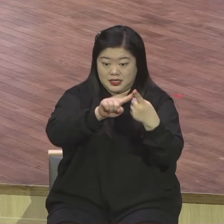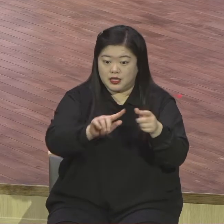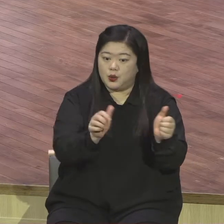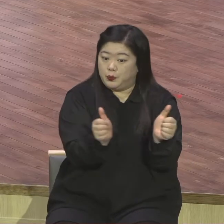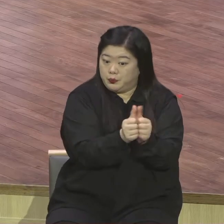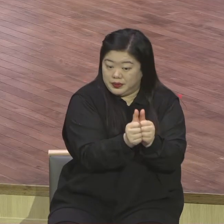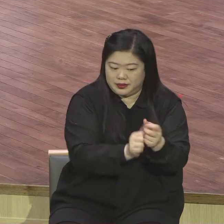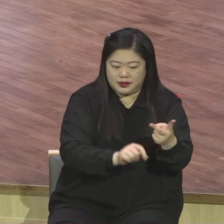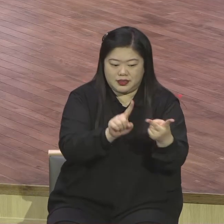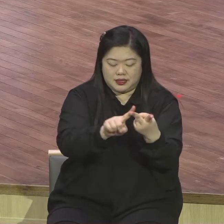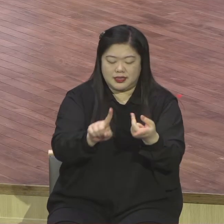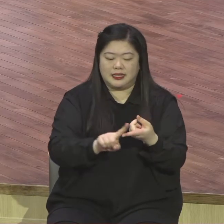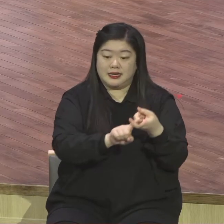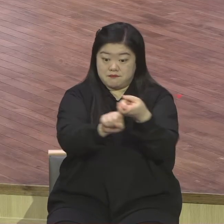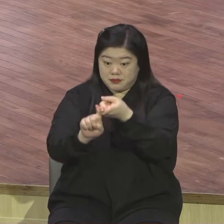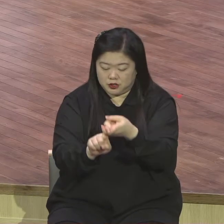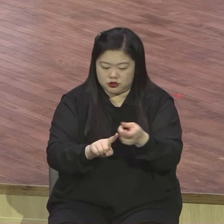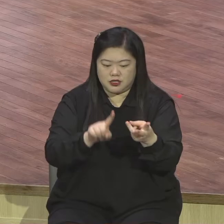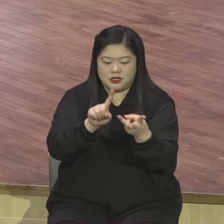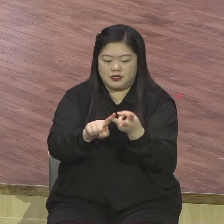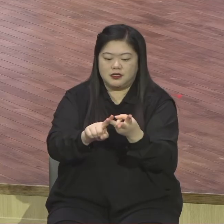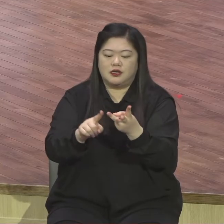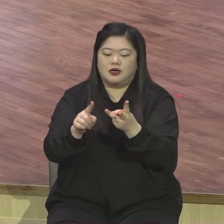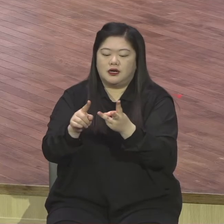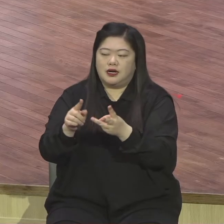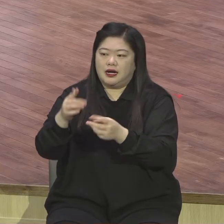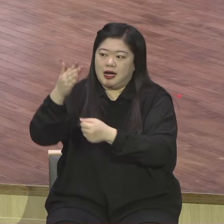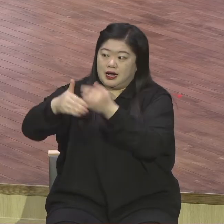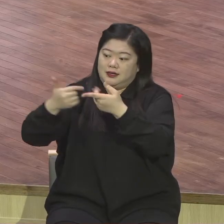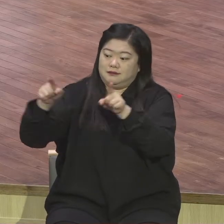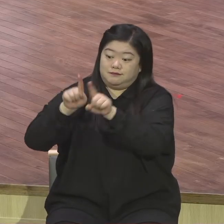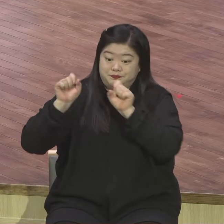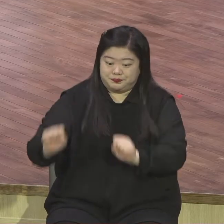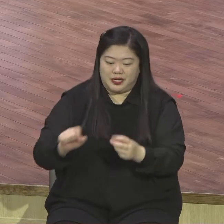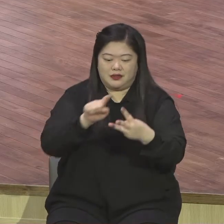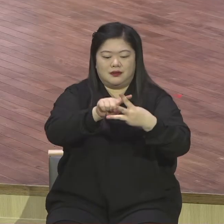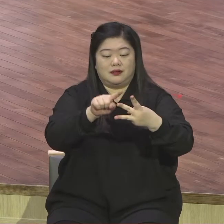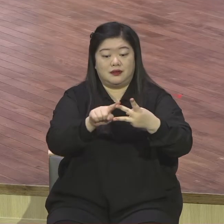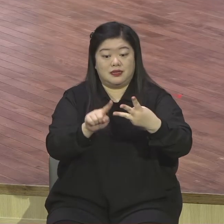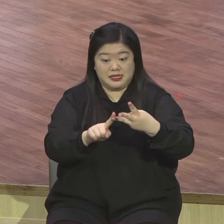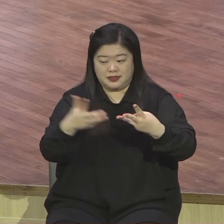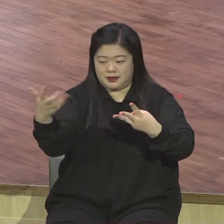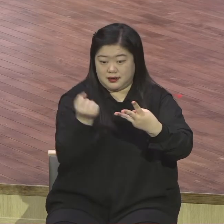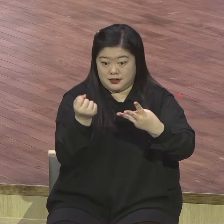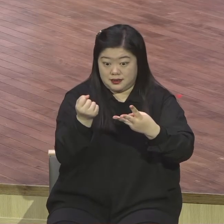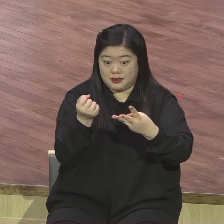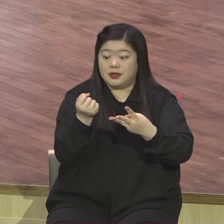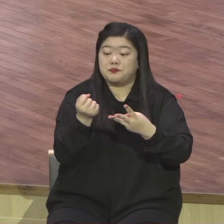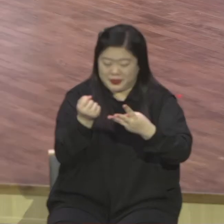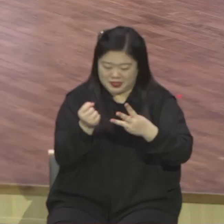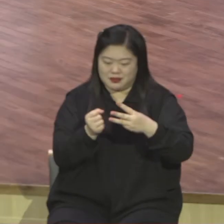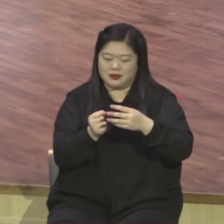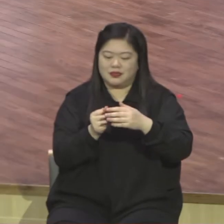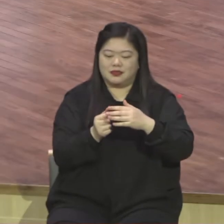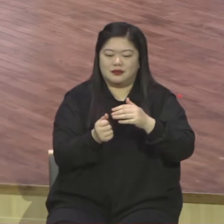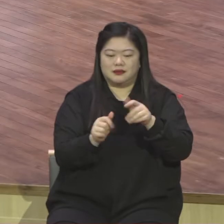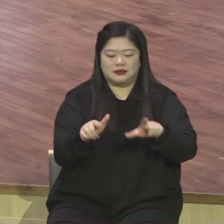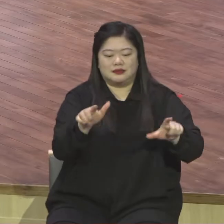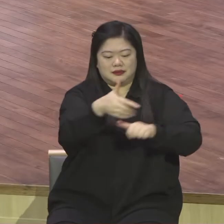원리스 이 축복을 실제로 누리면서 삶의 모든 현장에서 영적 영양이 편하게는 스미스의 자리로 나가시기를 제목으로